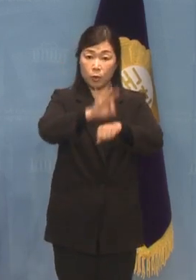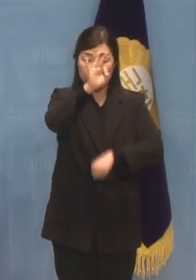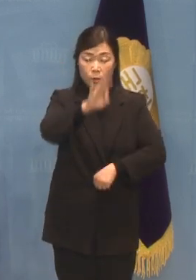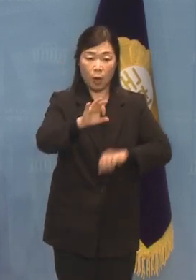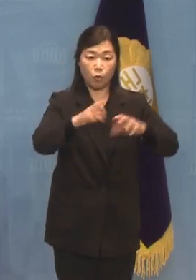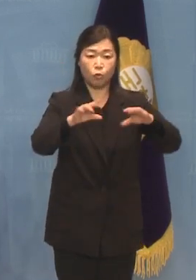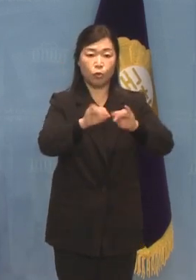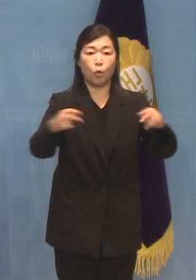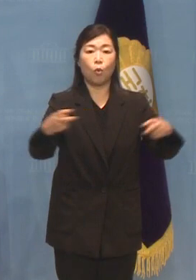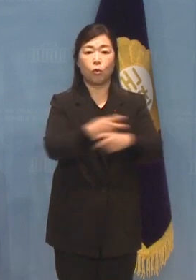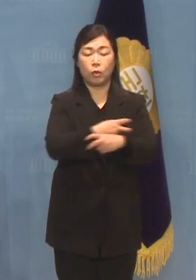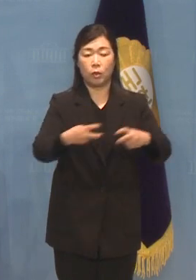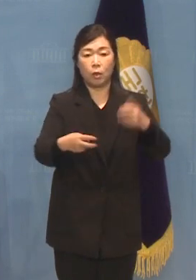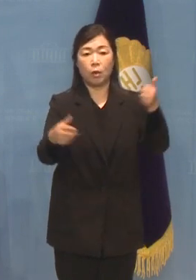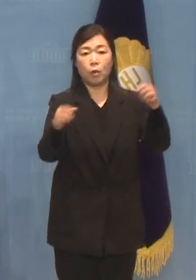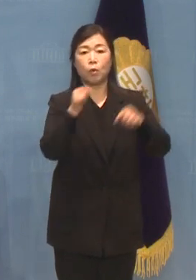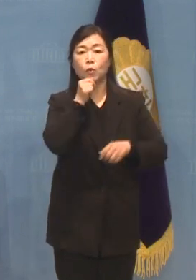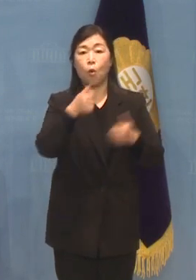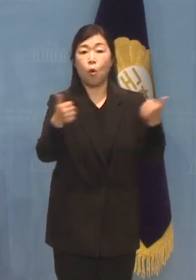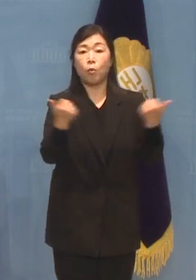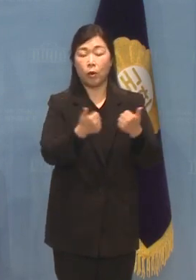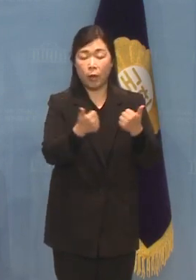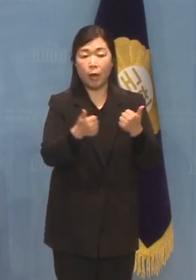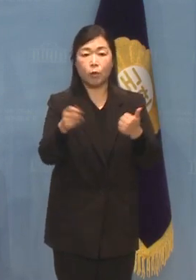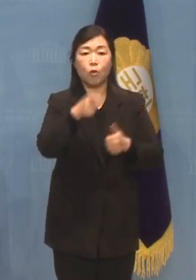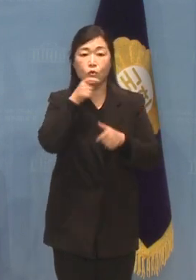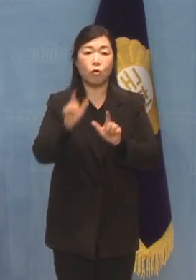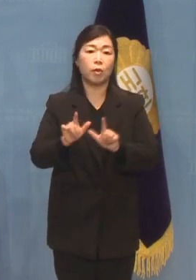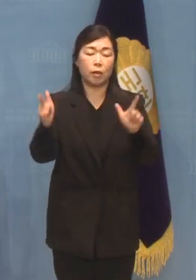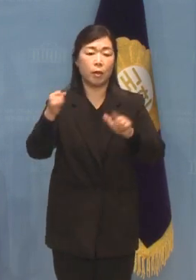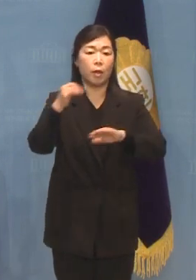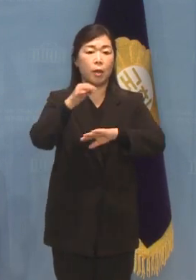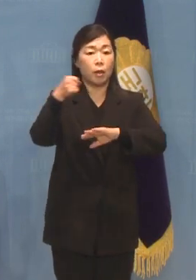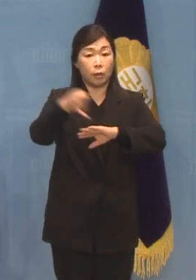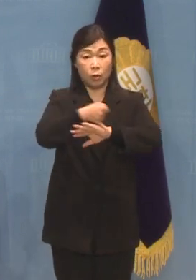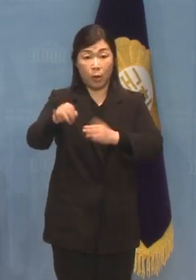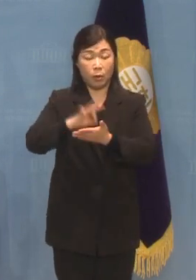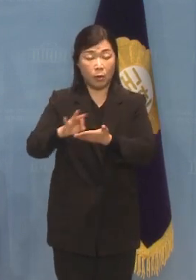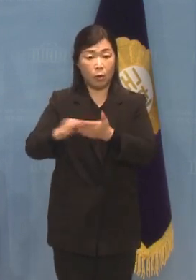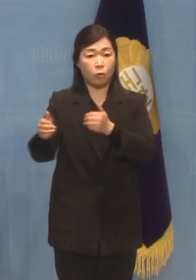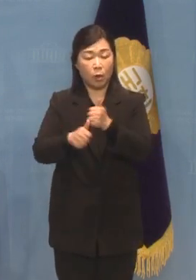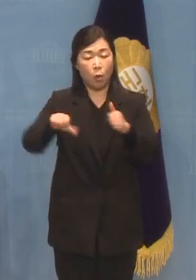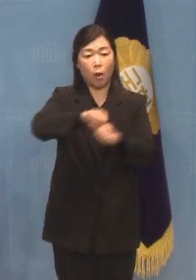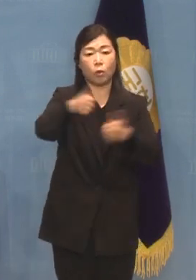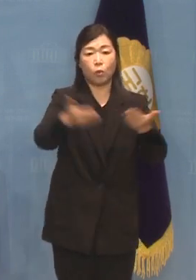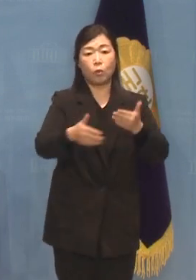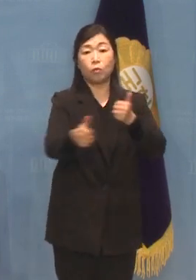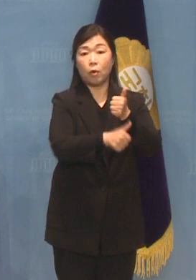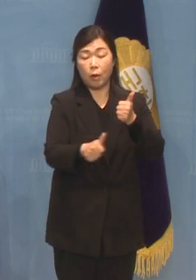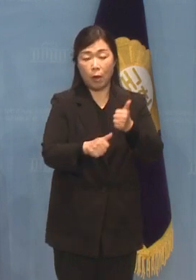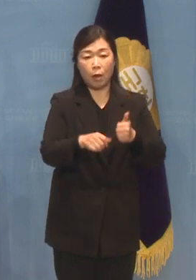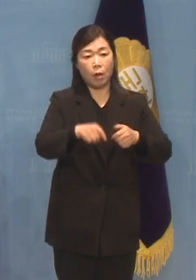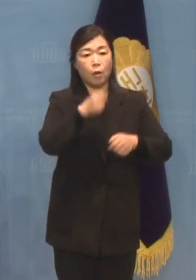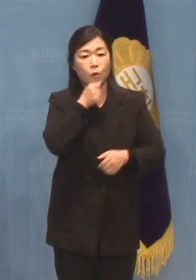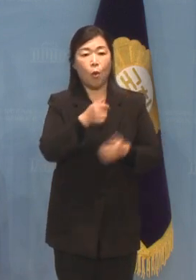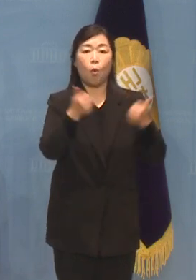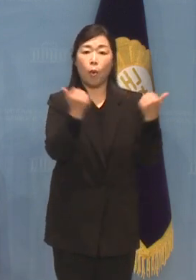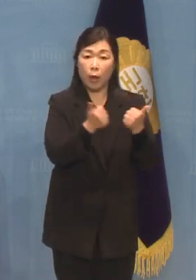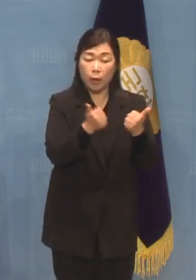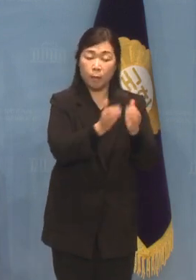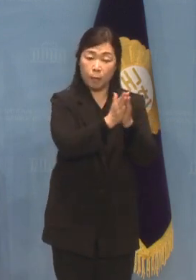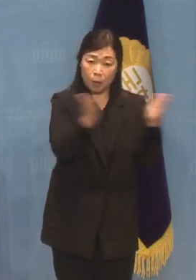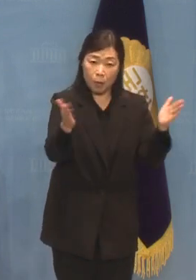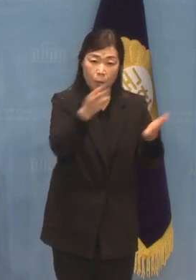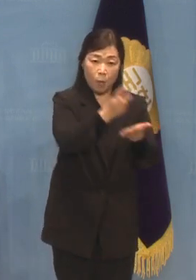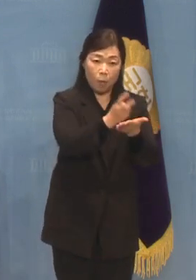국토위 소위원회가, 수요일에는 기재위, 한노위 등이 소위원회를 열어 법안을